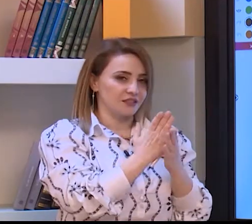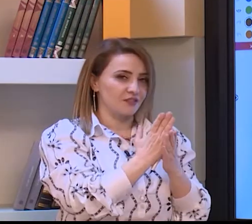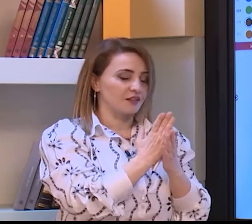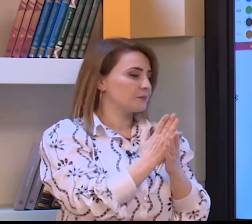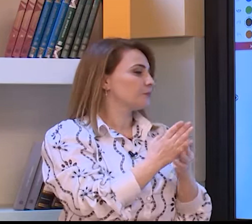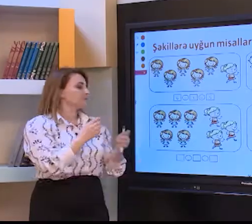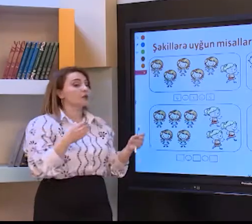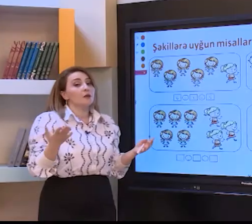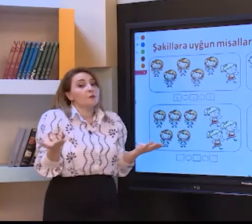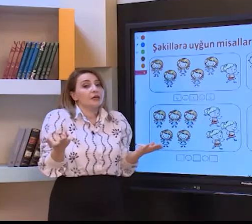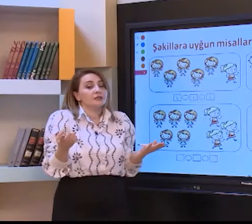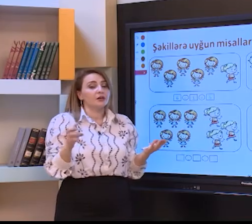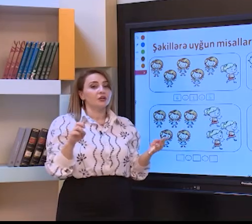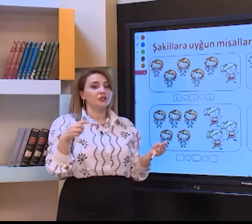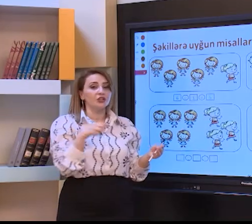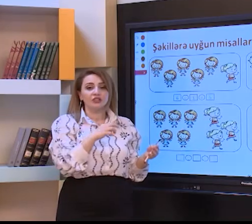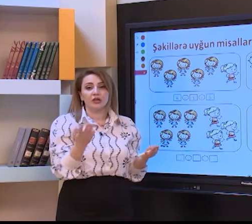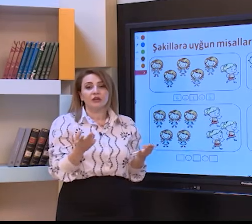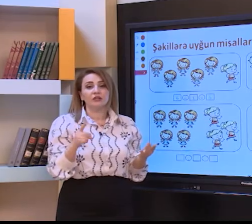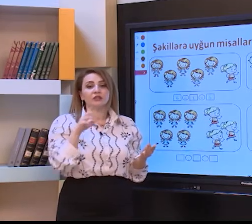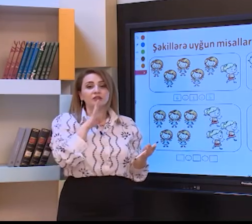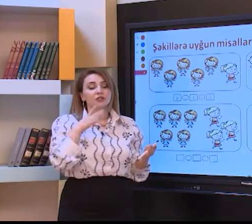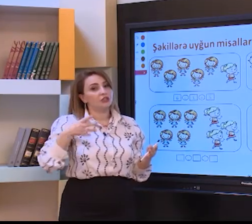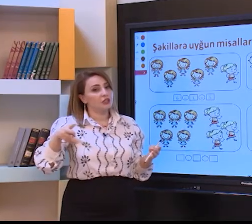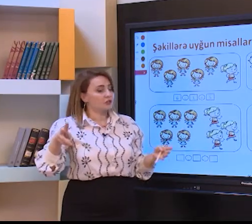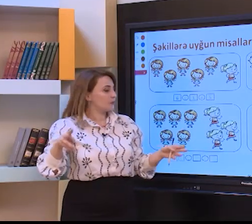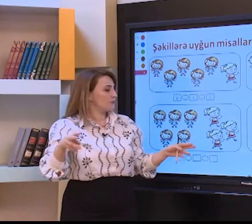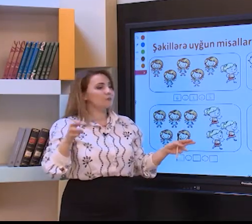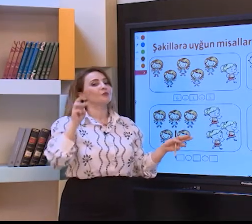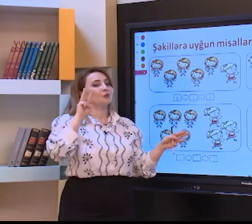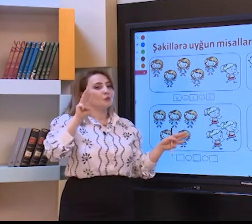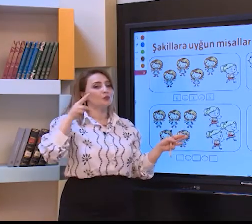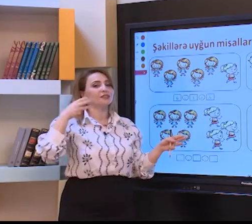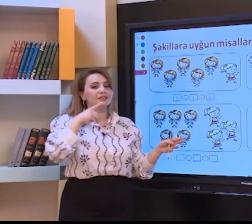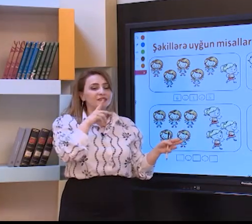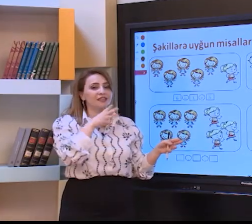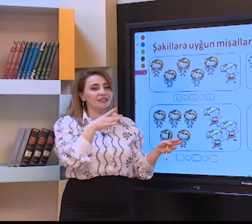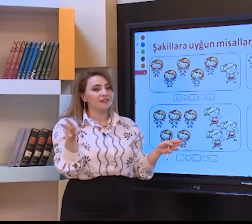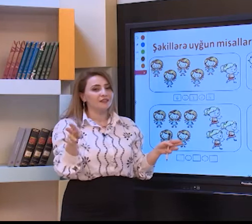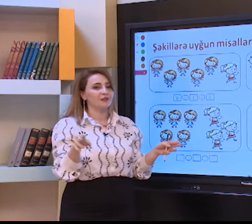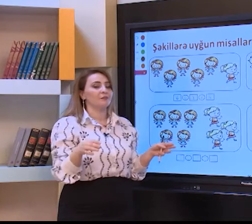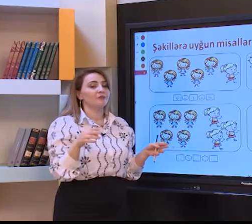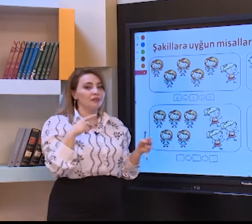var. Bəs neçə qız getdi? 3 qız getdi.